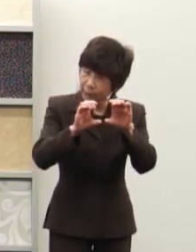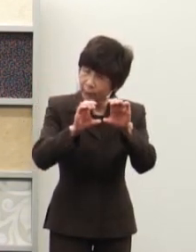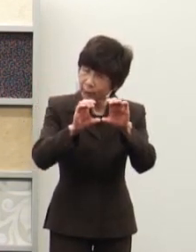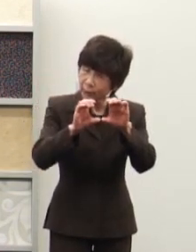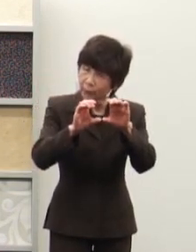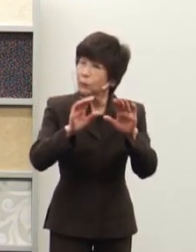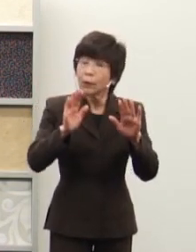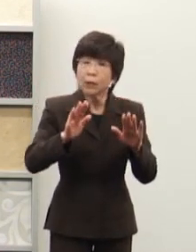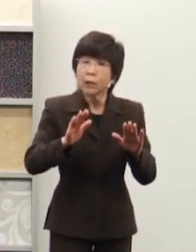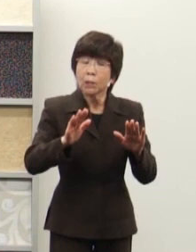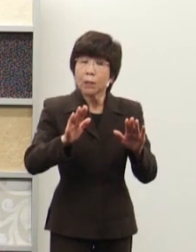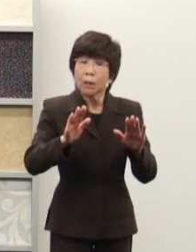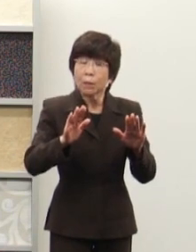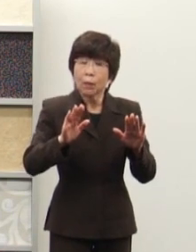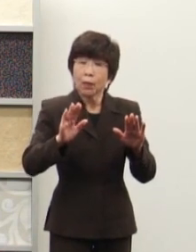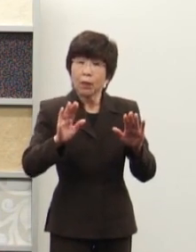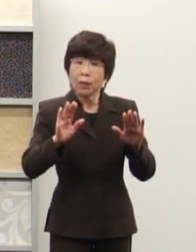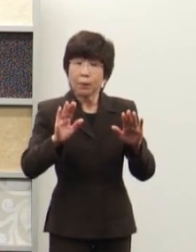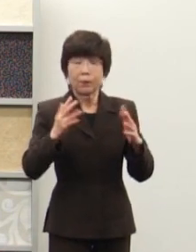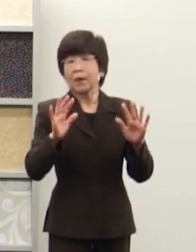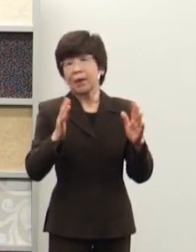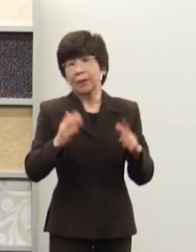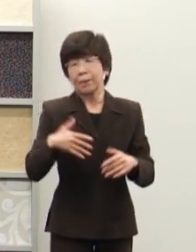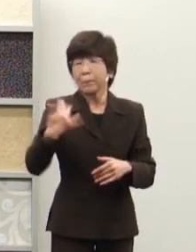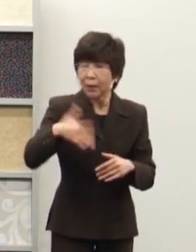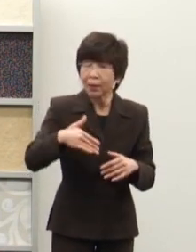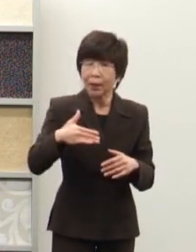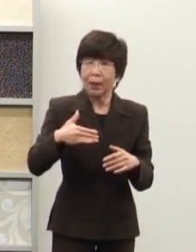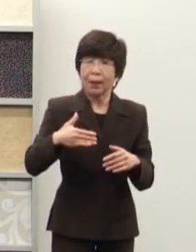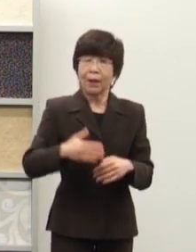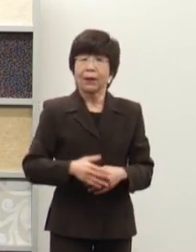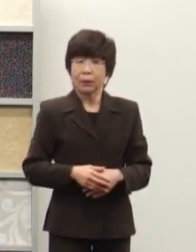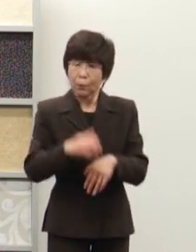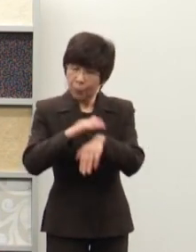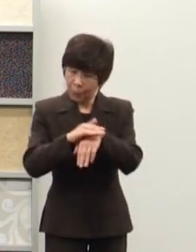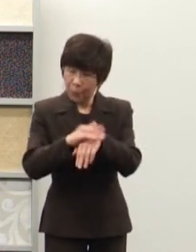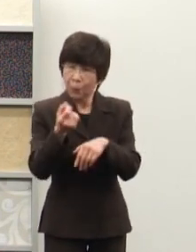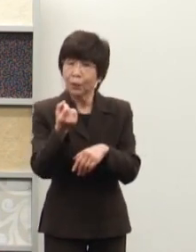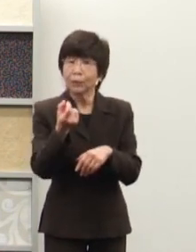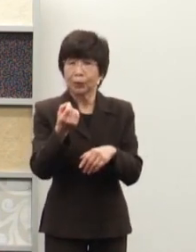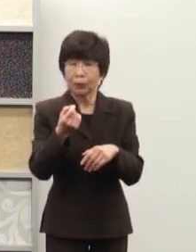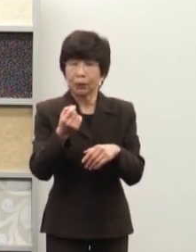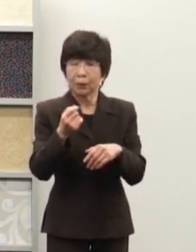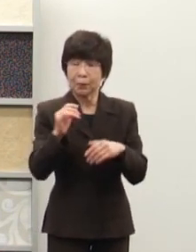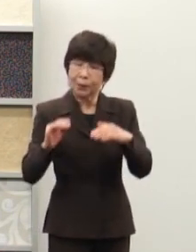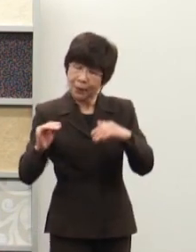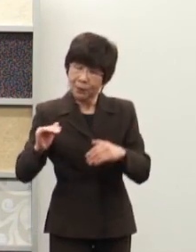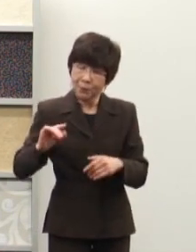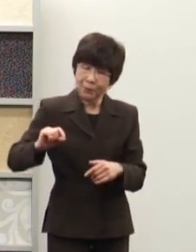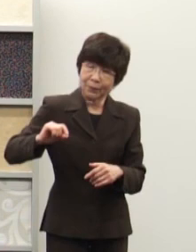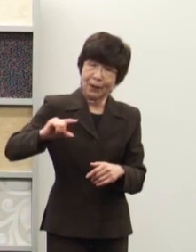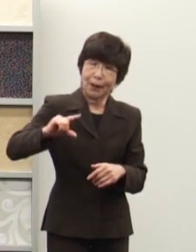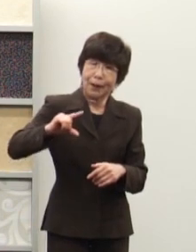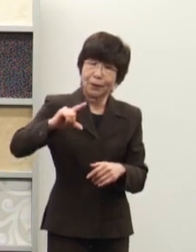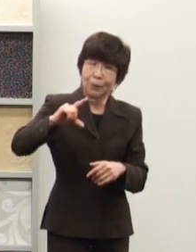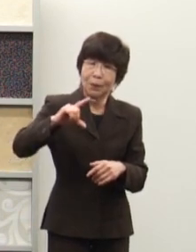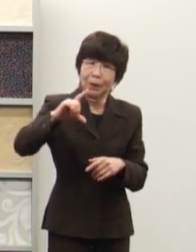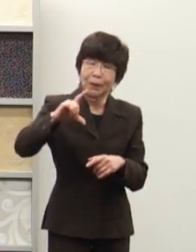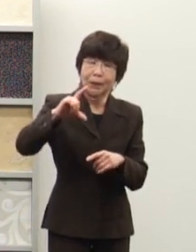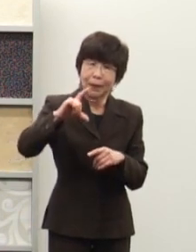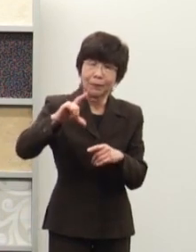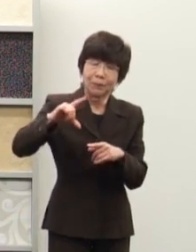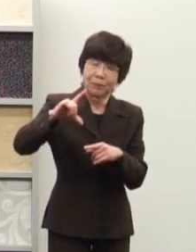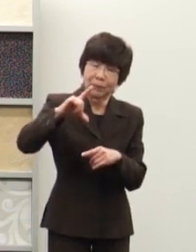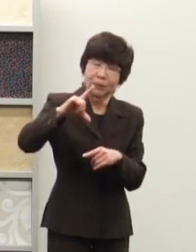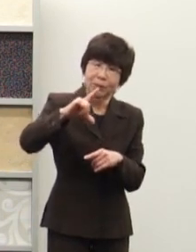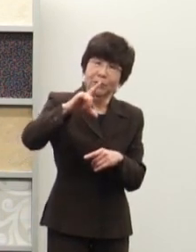ーブは現在、描いていない。どちらかというと高止まりでずるずるとこ